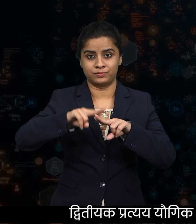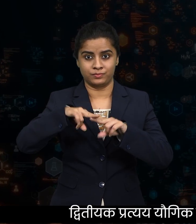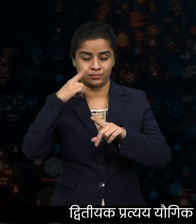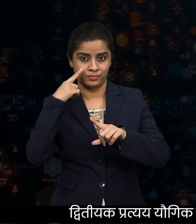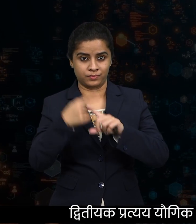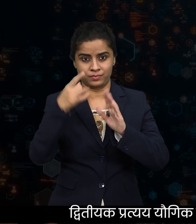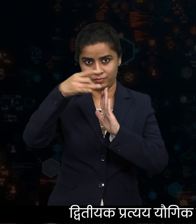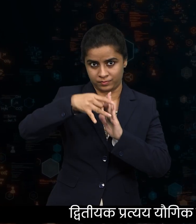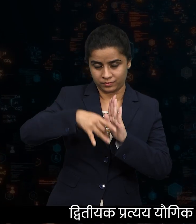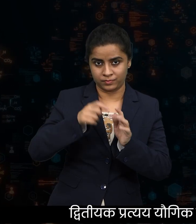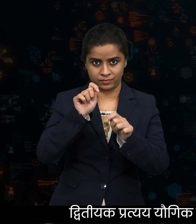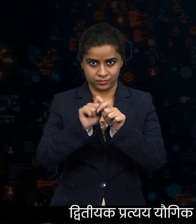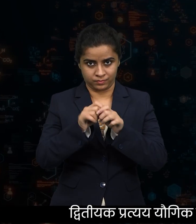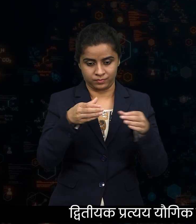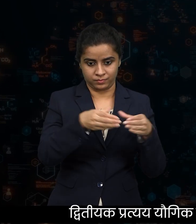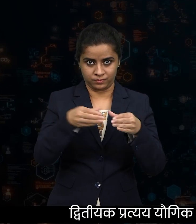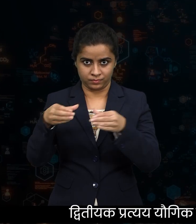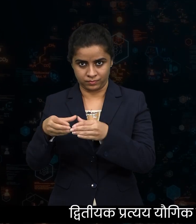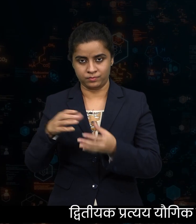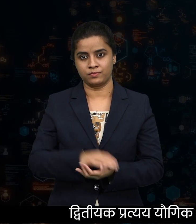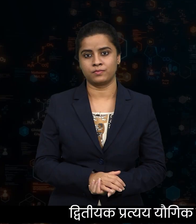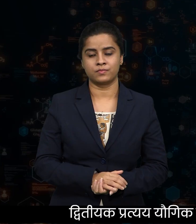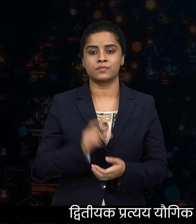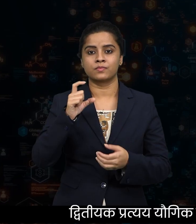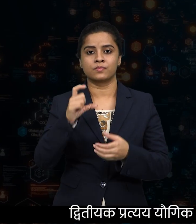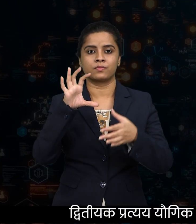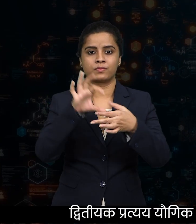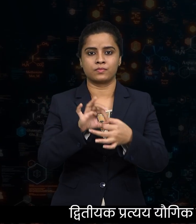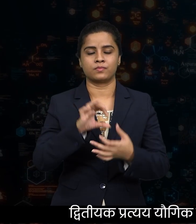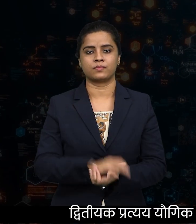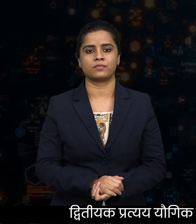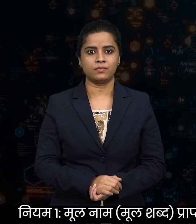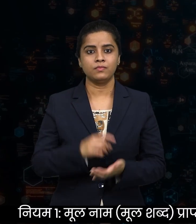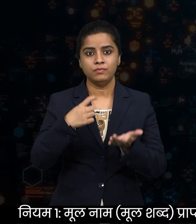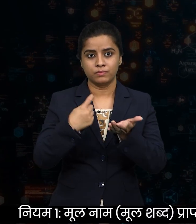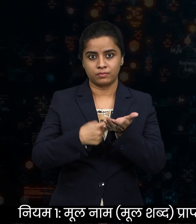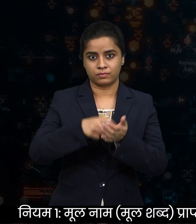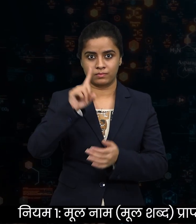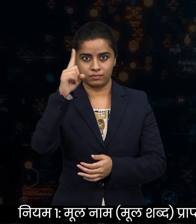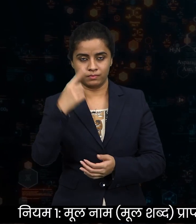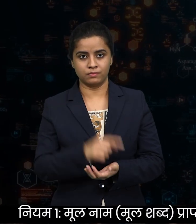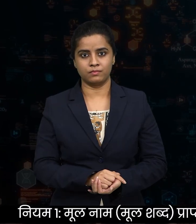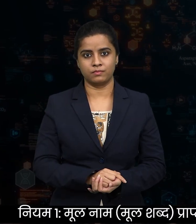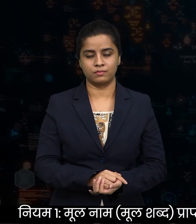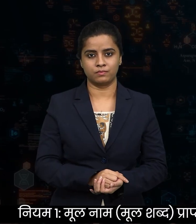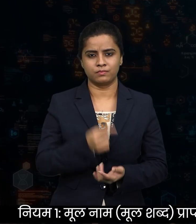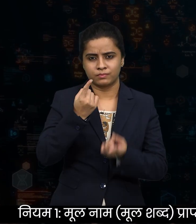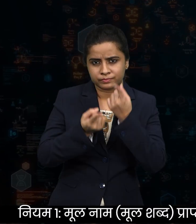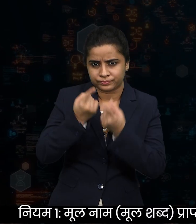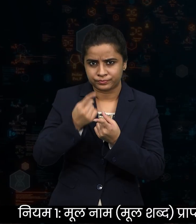प्रत्यय यौगिक के कार्यात्मक समूह का वर्णन है। नियम 1। मूल नाम